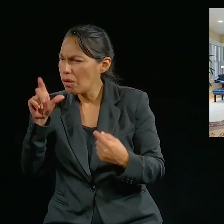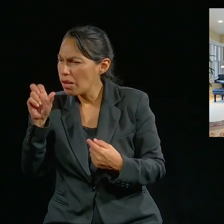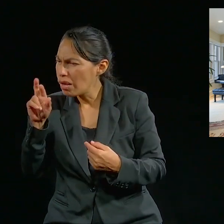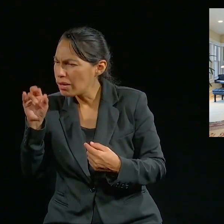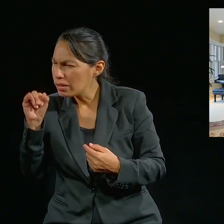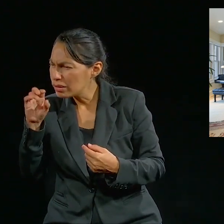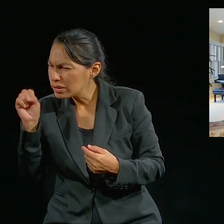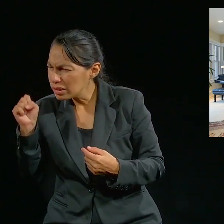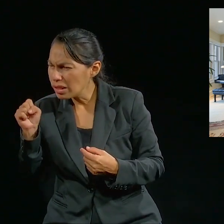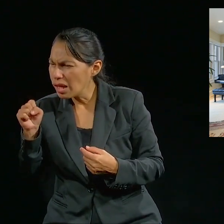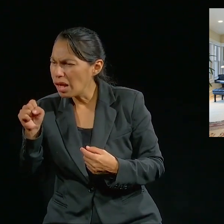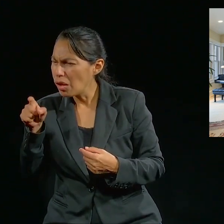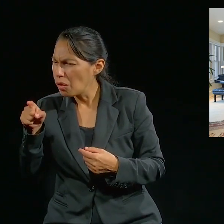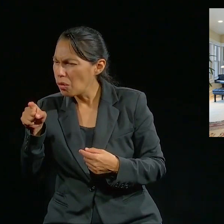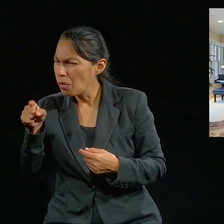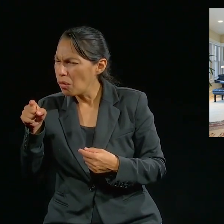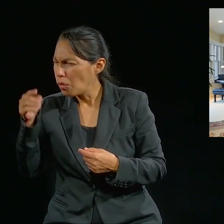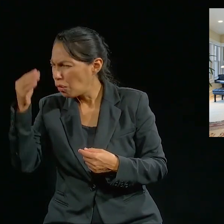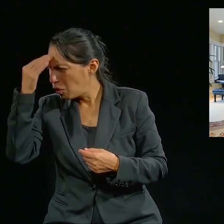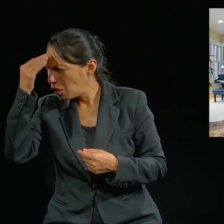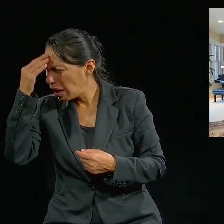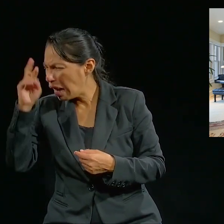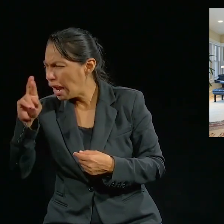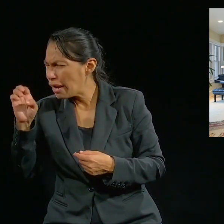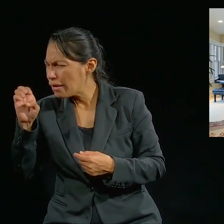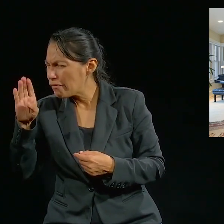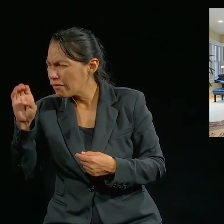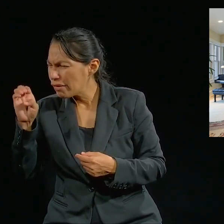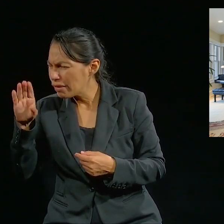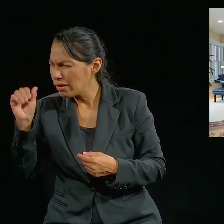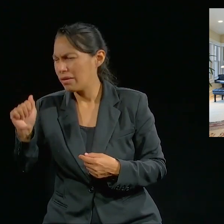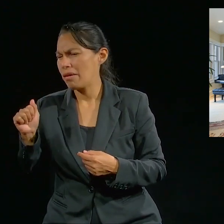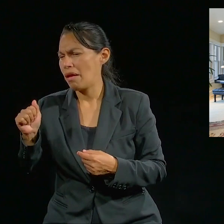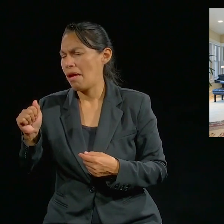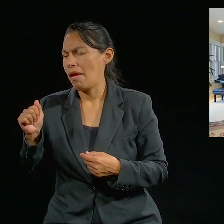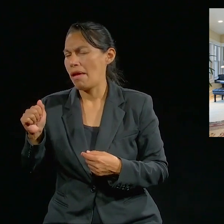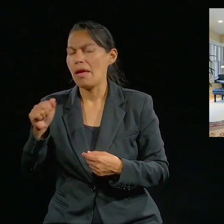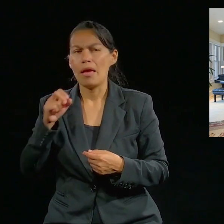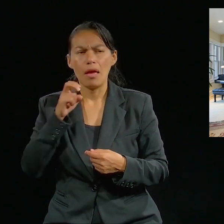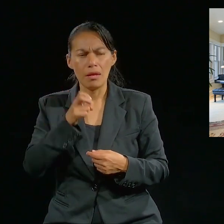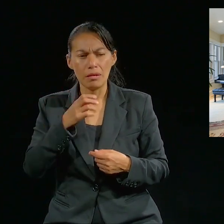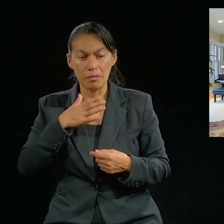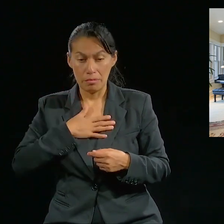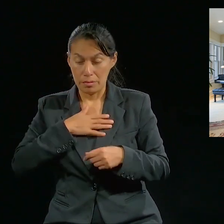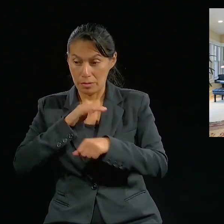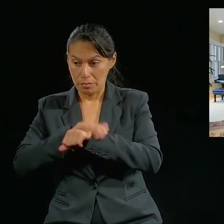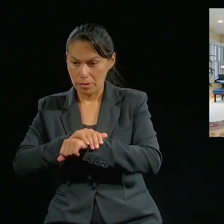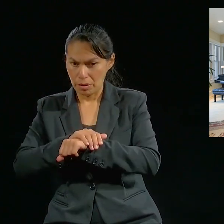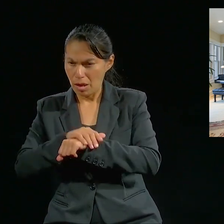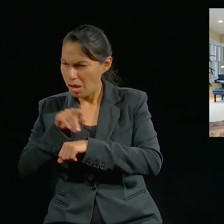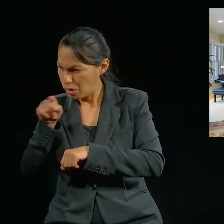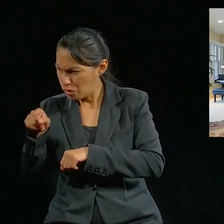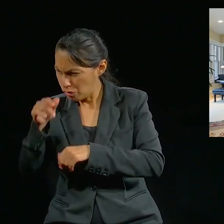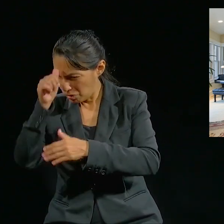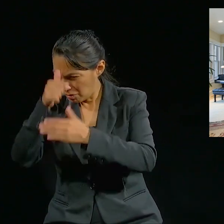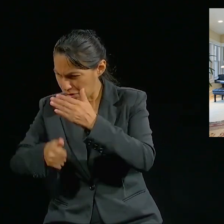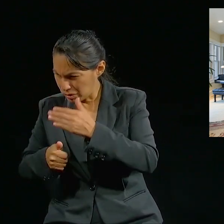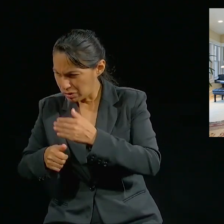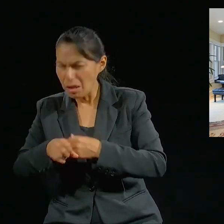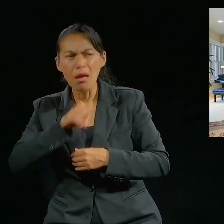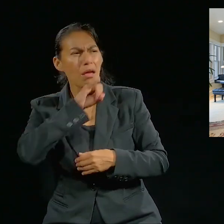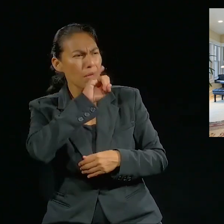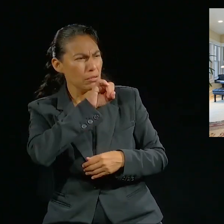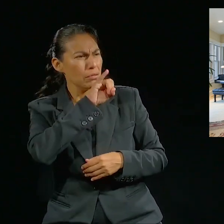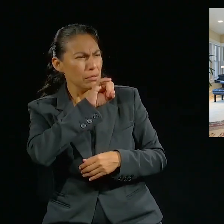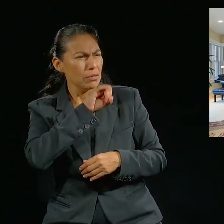conoces a Rebeca Rebeca es una de mis mejores amigas y me dice tú eres adventista